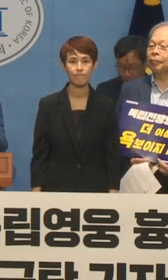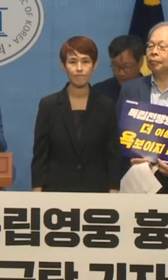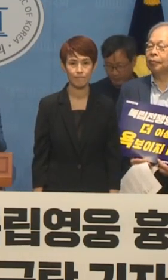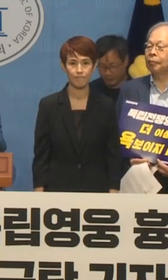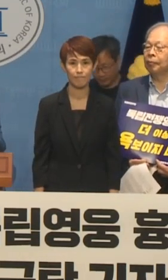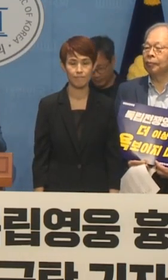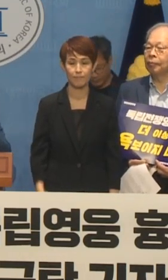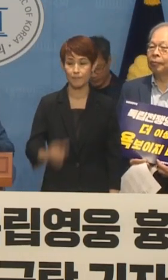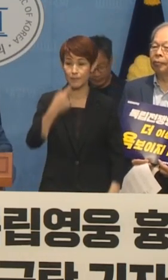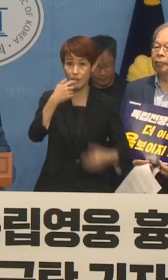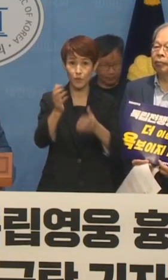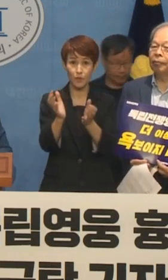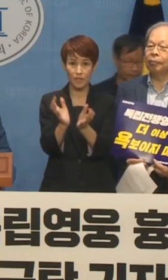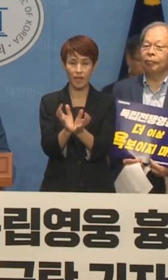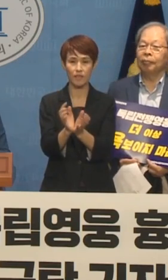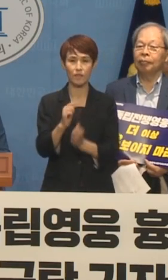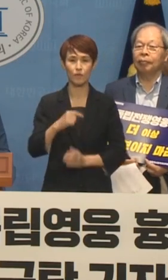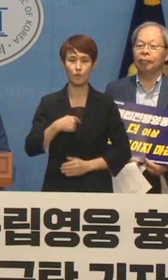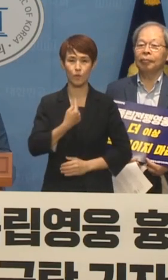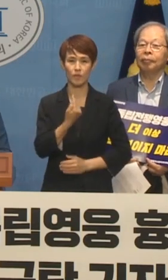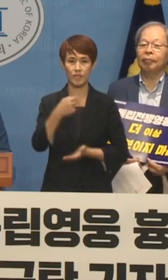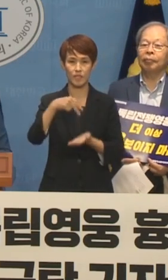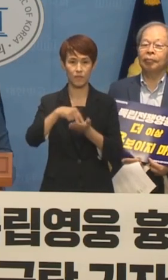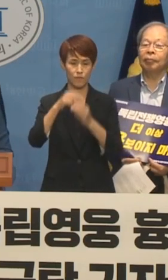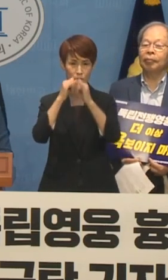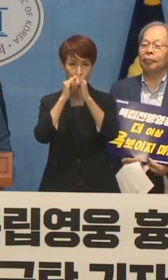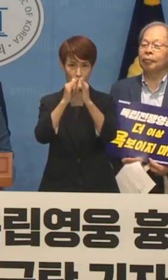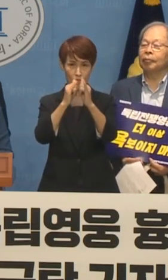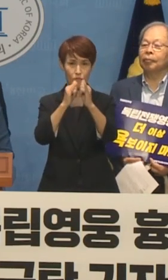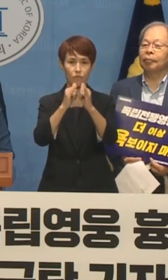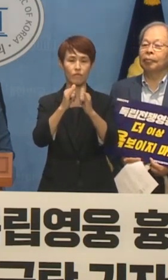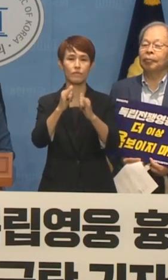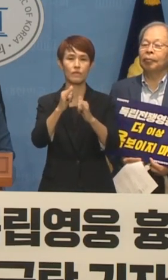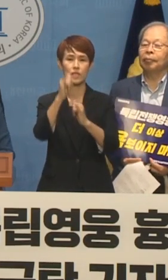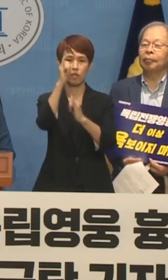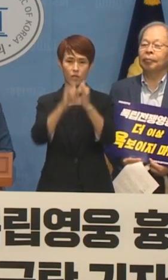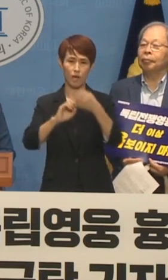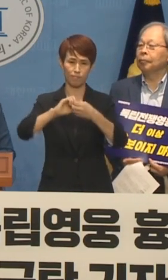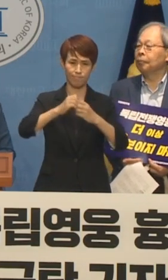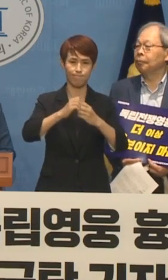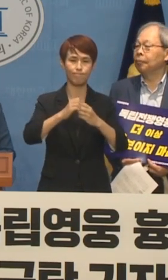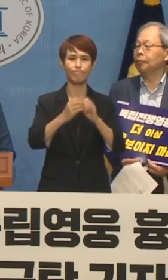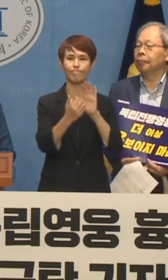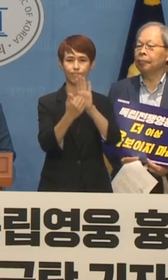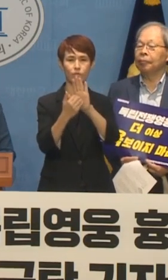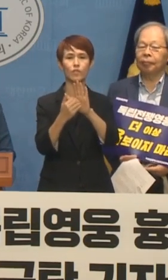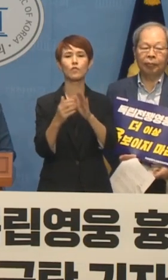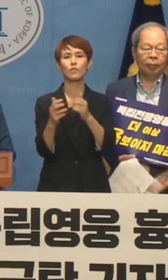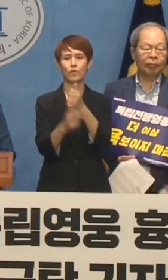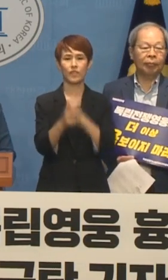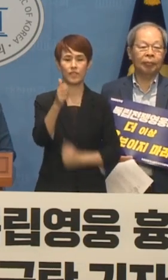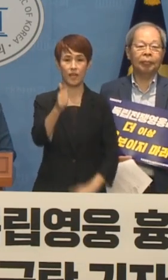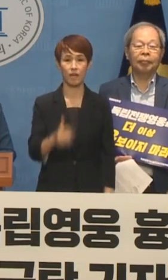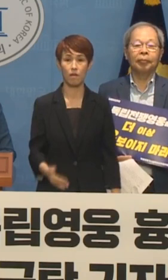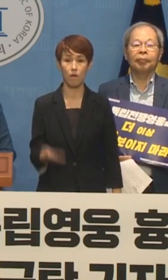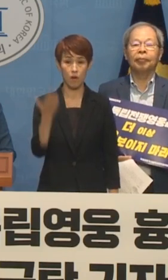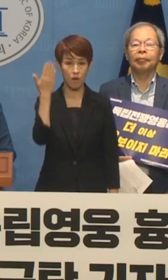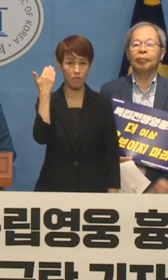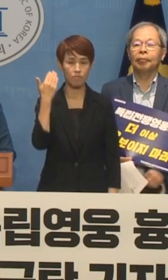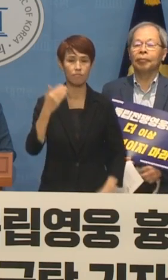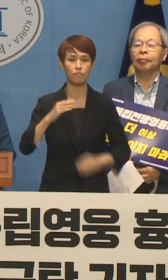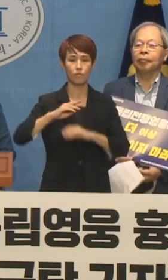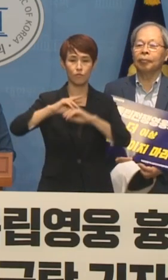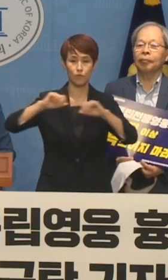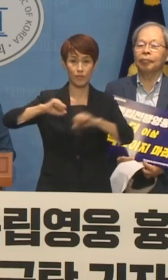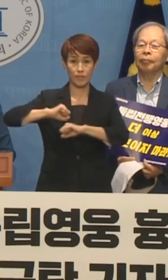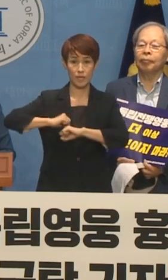네, 더불어민주당 독립영웅 역사 왜곡 저지 특별위원장 송옥지입니다. 얼마 전 육사 앞에서 저희가 백지화와